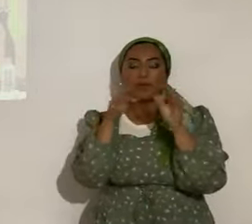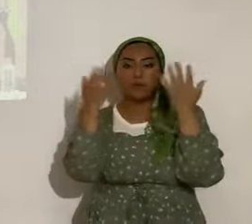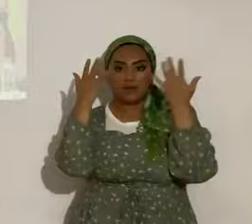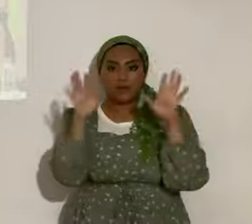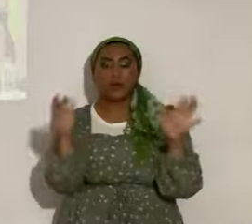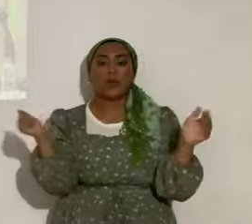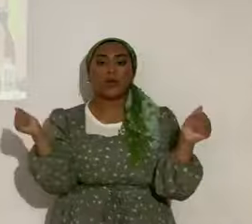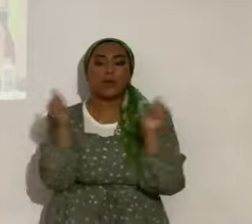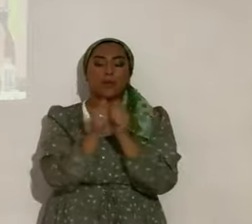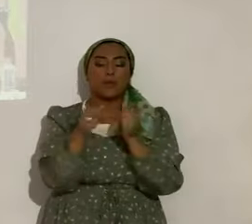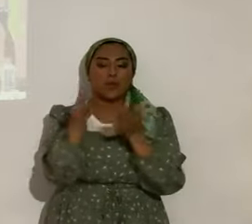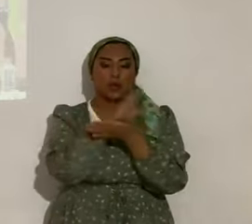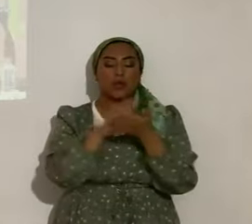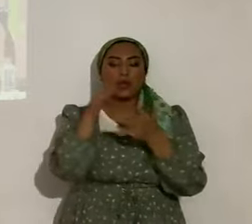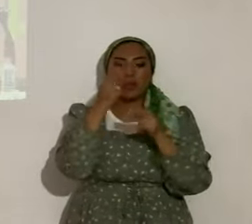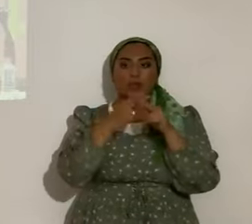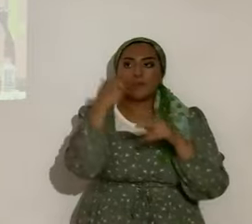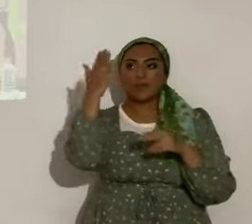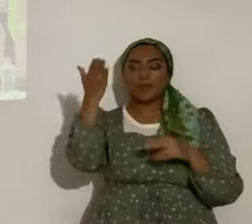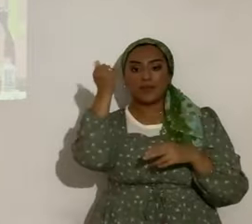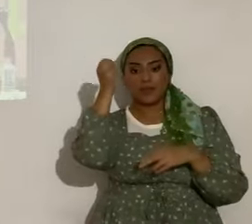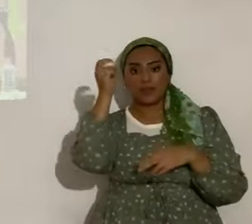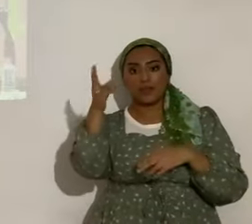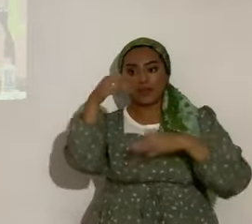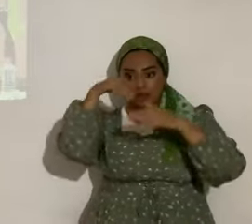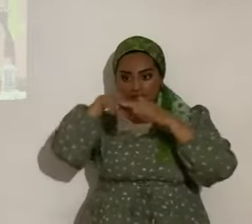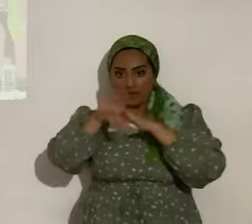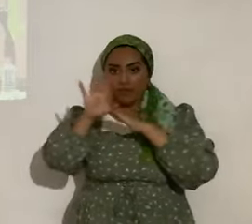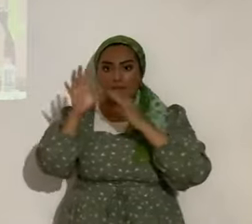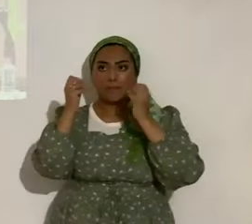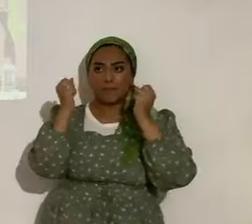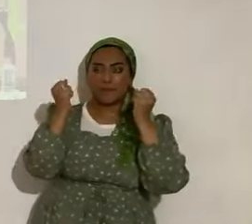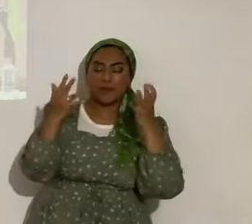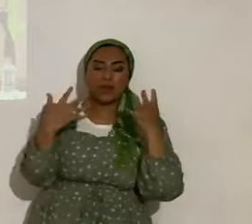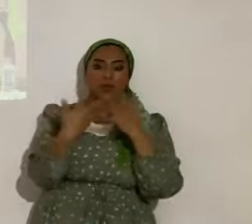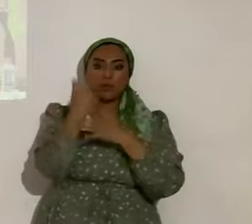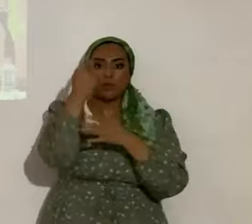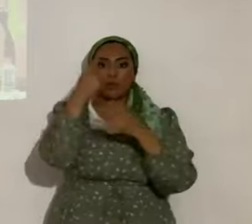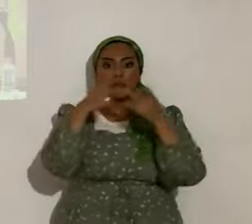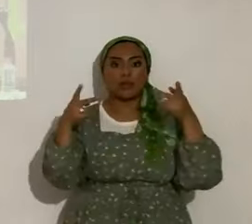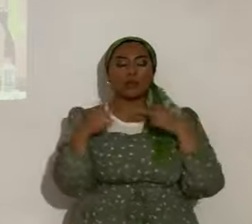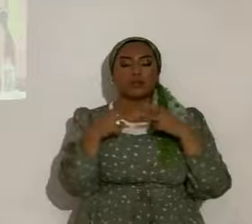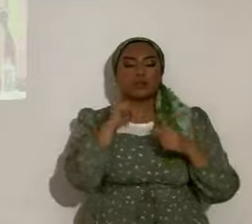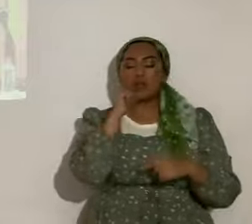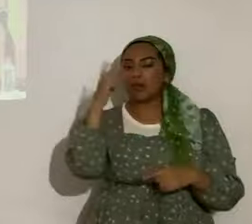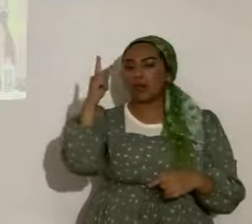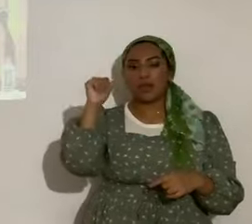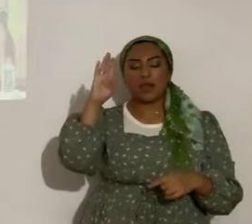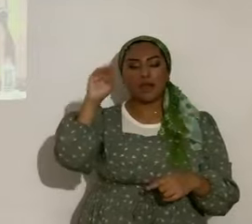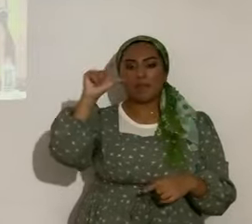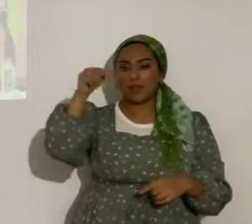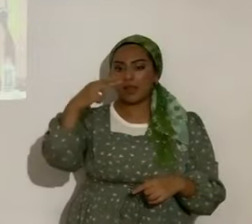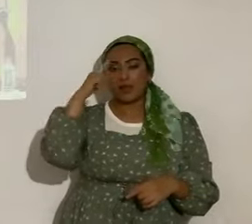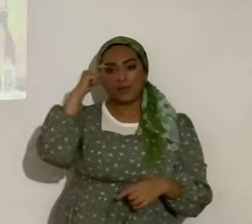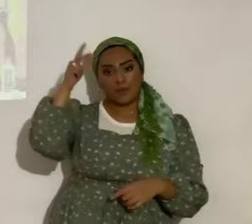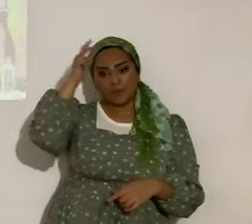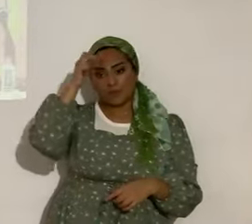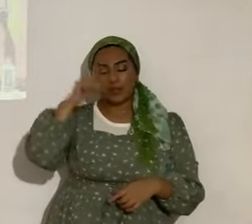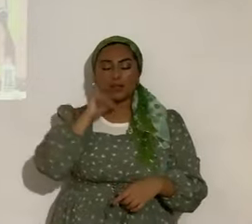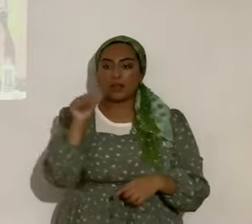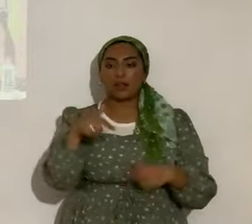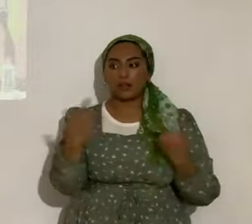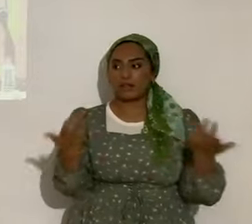el nombre bendito de Yahshua Mashiach, a otras muchas dimensiones más. Y esto no es cábala, porque los demonios no habitan en